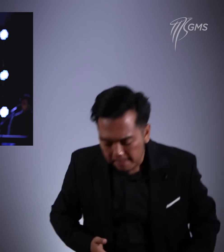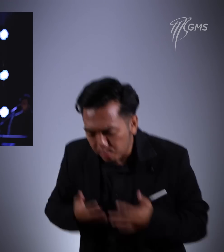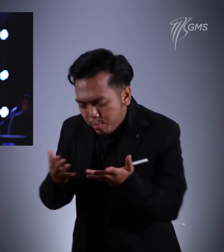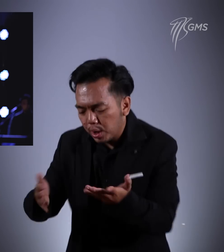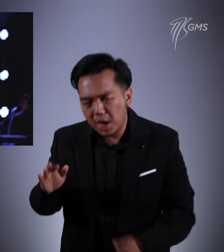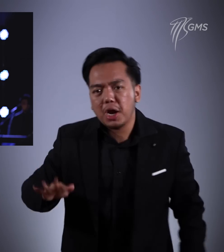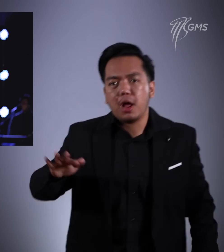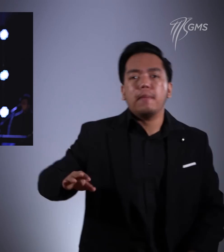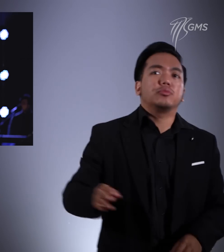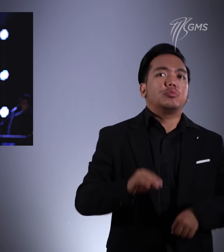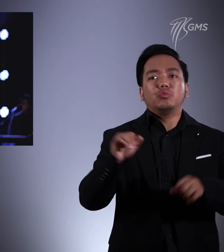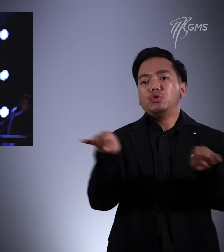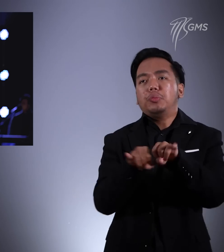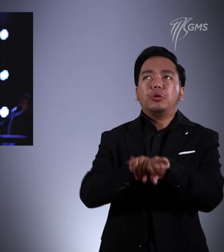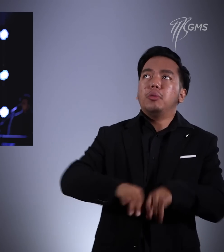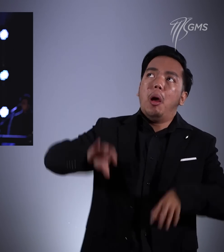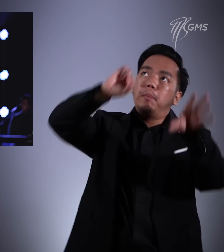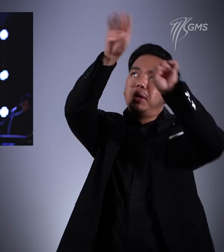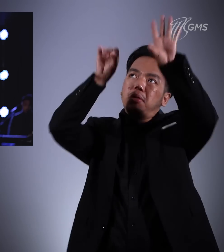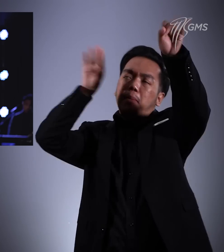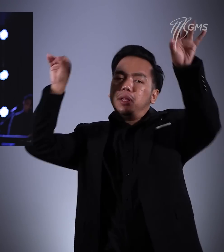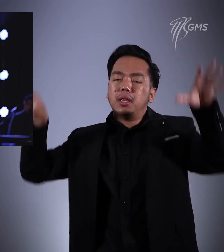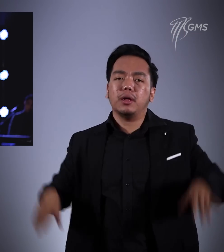baru. Saya akan